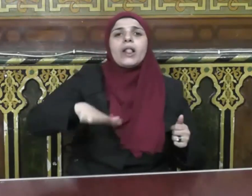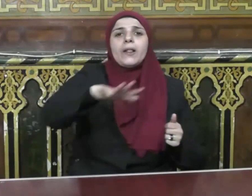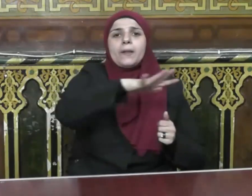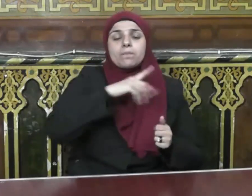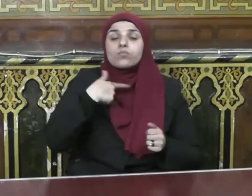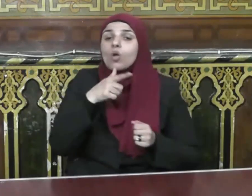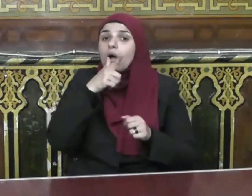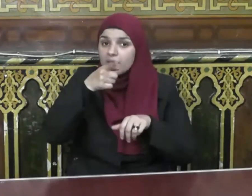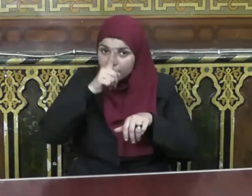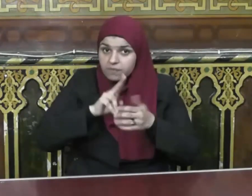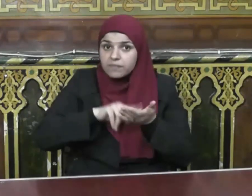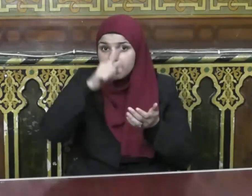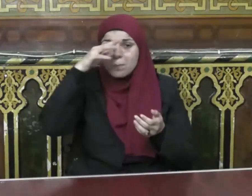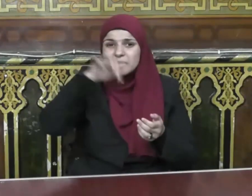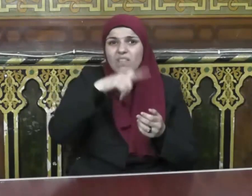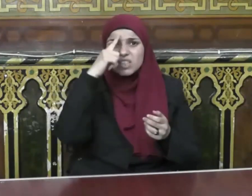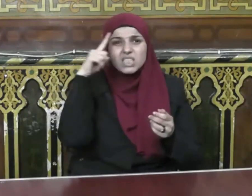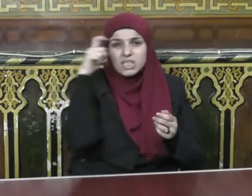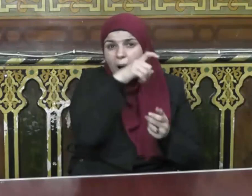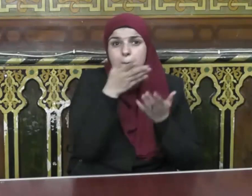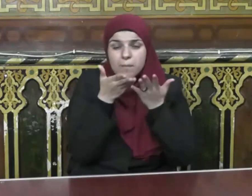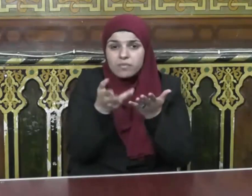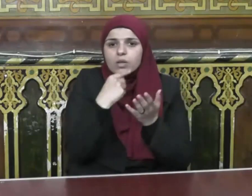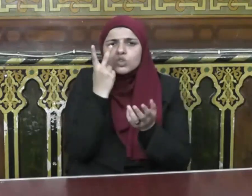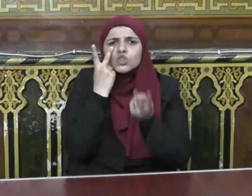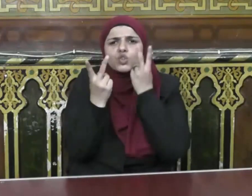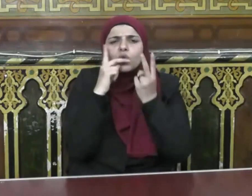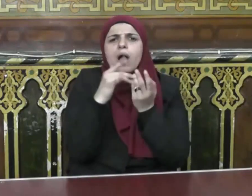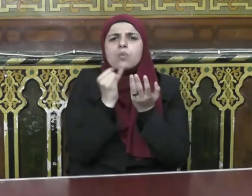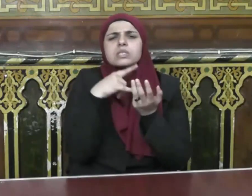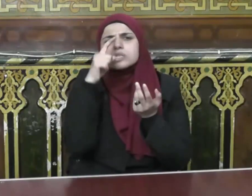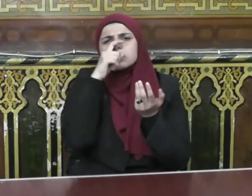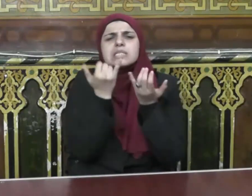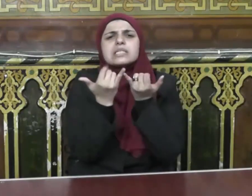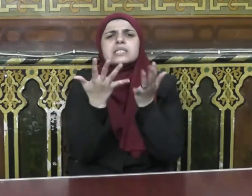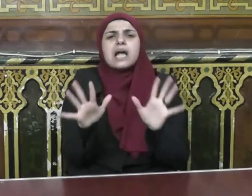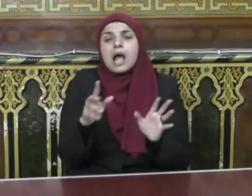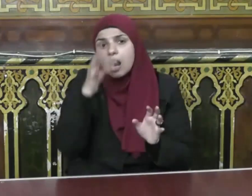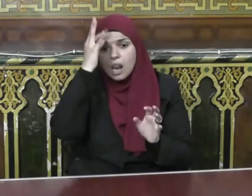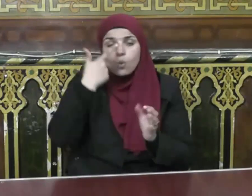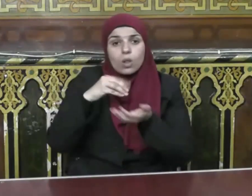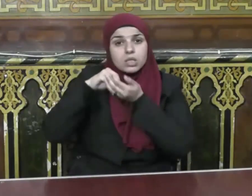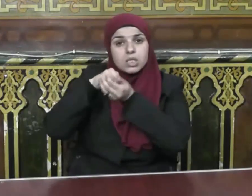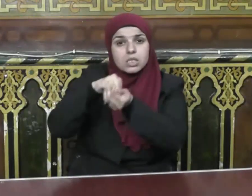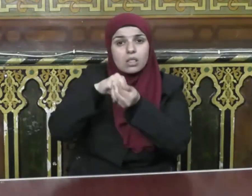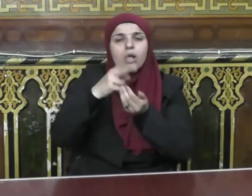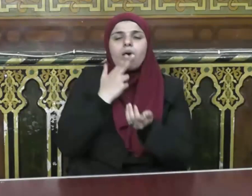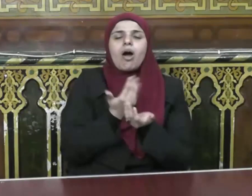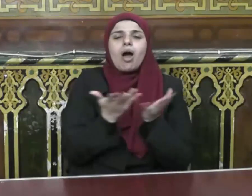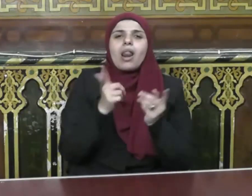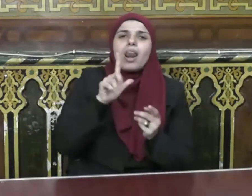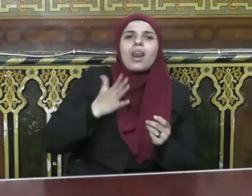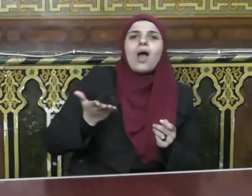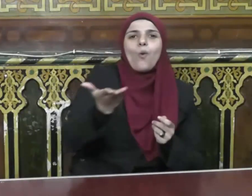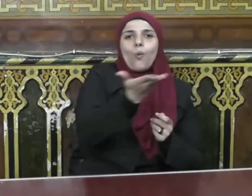وإن كان ذو عسرة فنظرة إلى ميسرة، وأن تصدقوا خير لكم إن كنتم